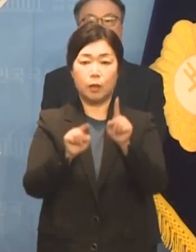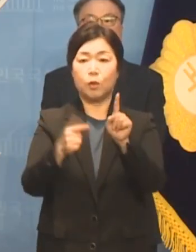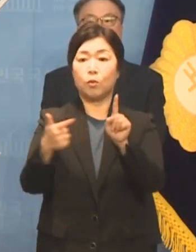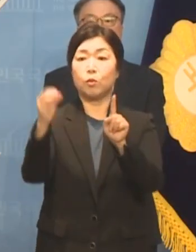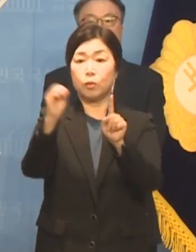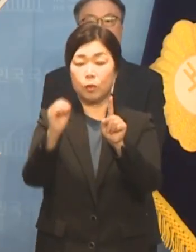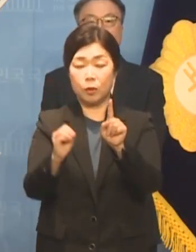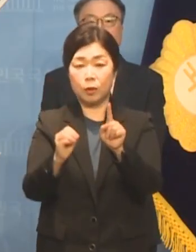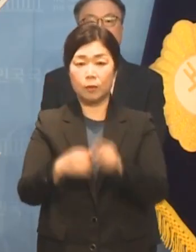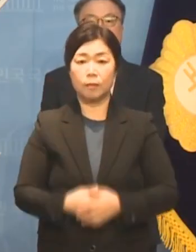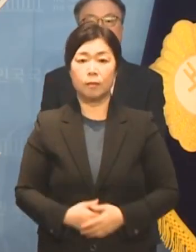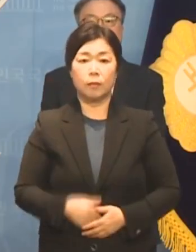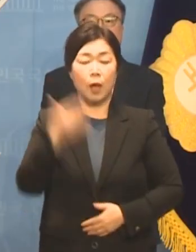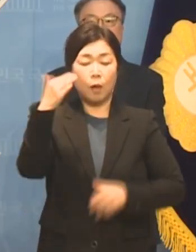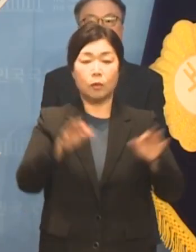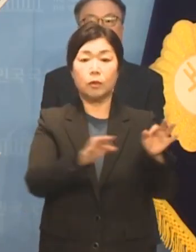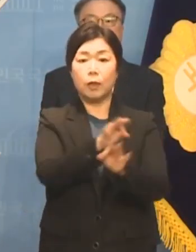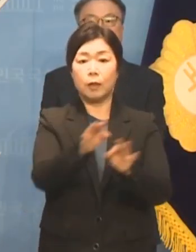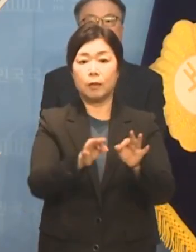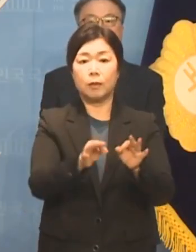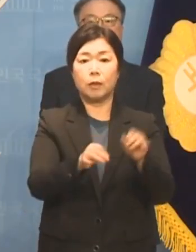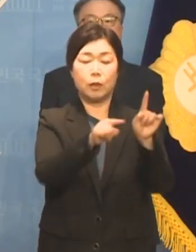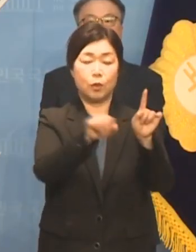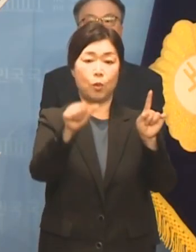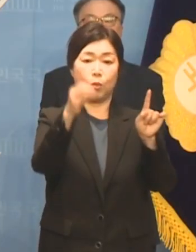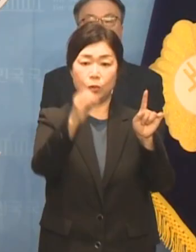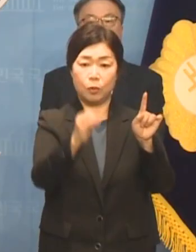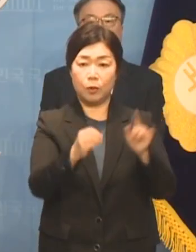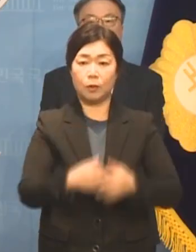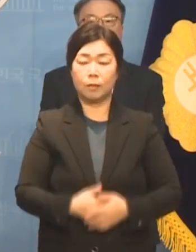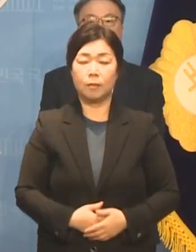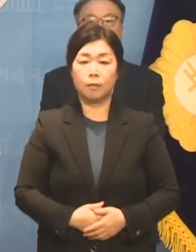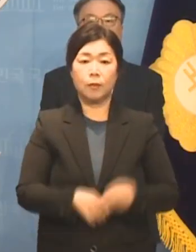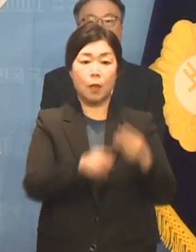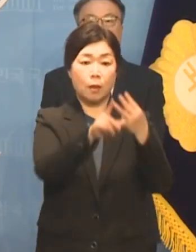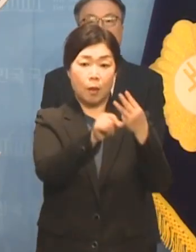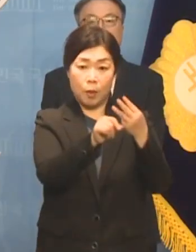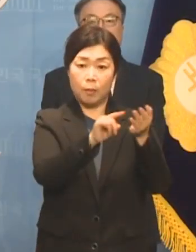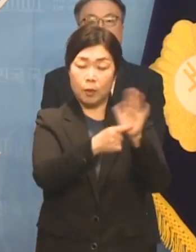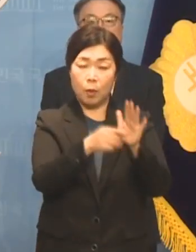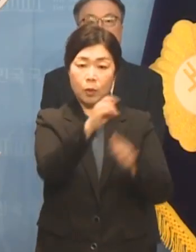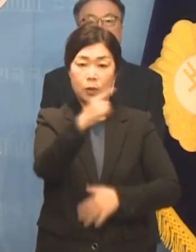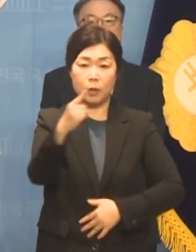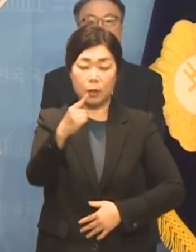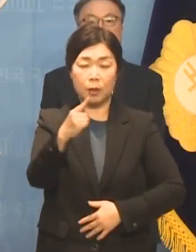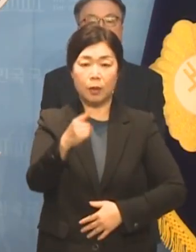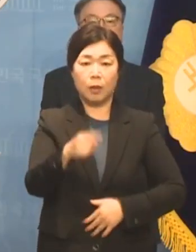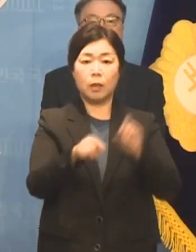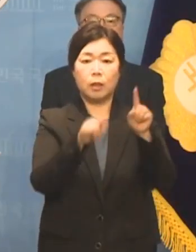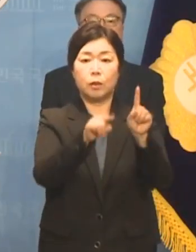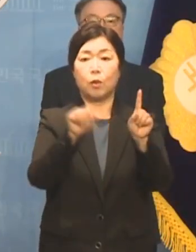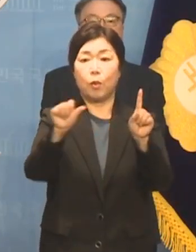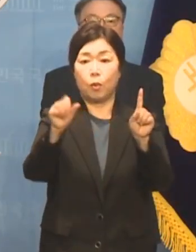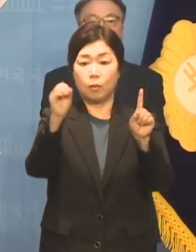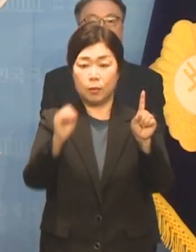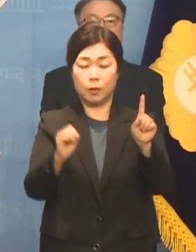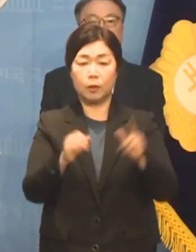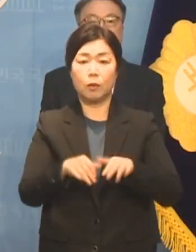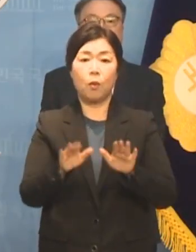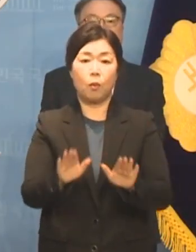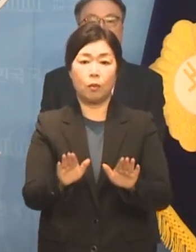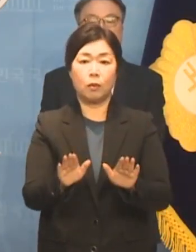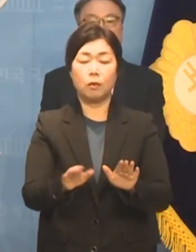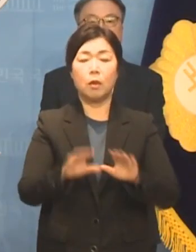1.6, 한국은행은 1.5, 3월 중 OECD가 1.5, 그리고